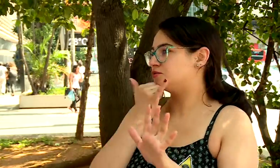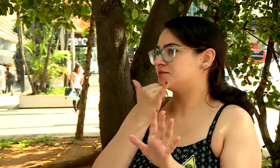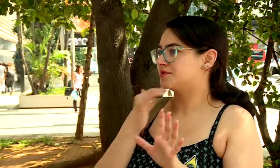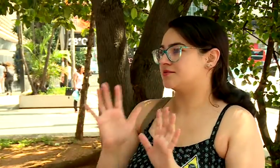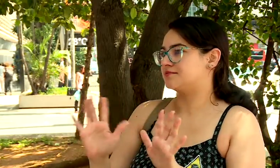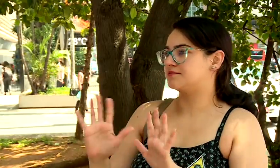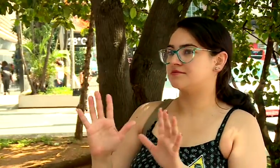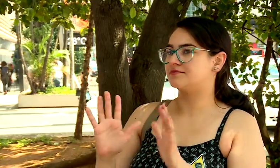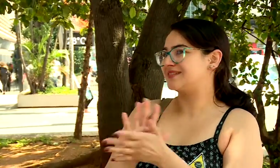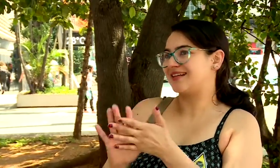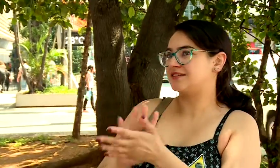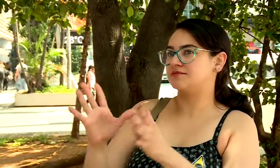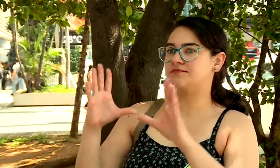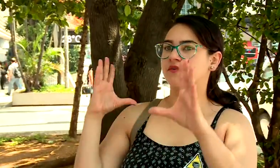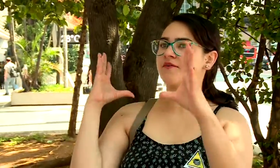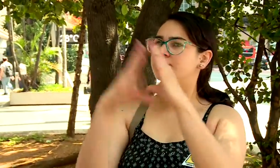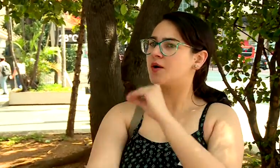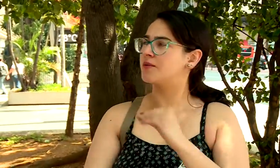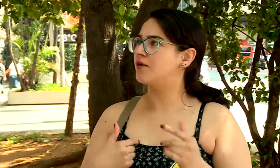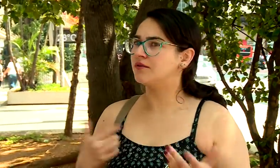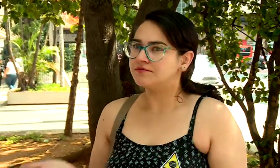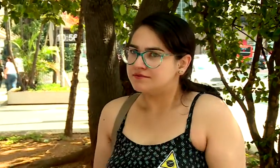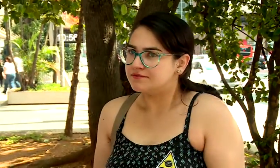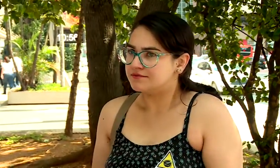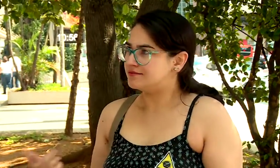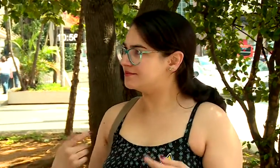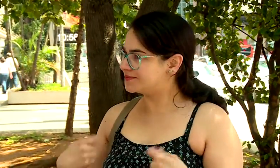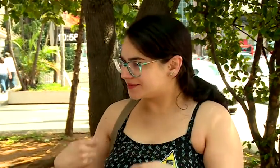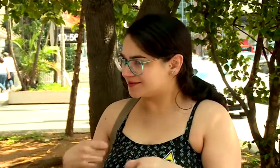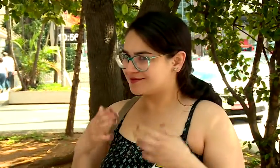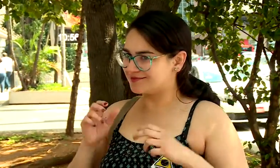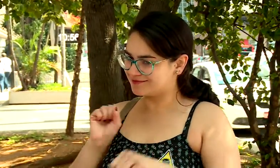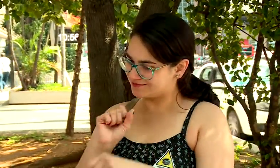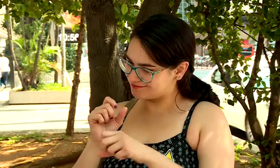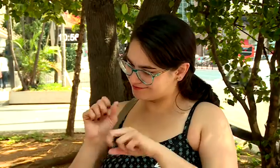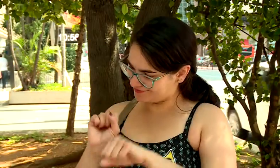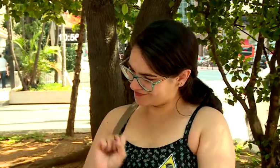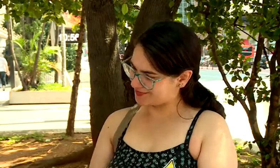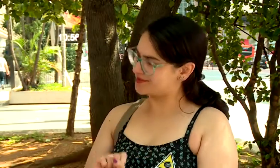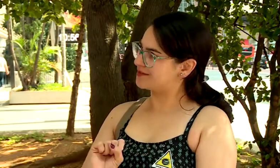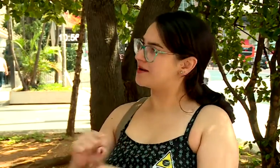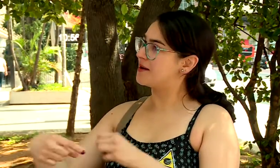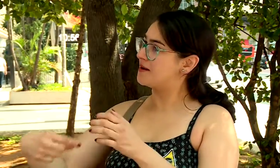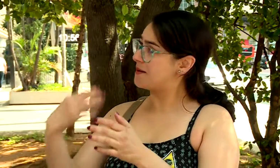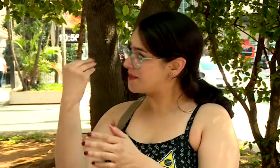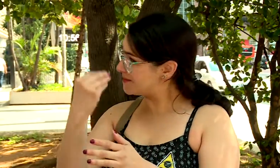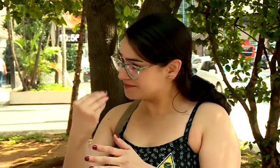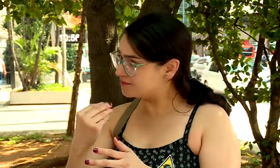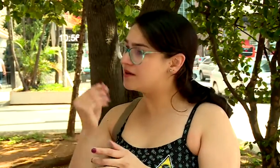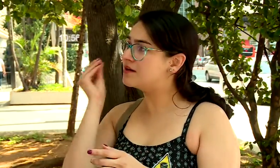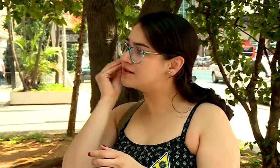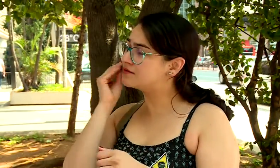pessoa fala: ah, desculpa, e aí vão embora assim. Eu falo: nossa, calma, acho que você pode esperar um pouquinho,